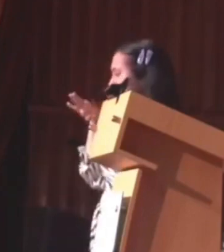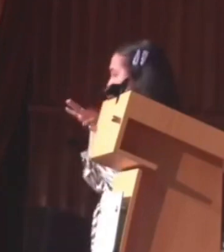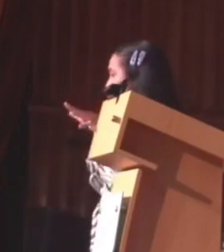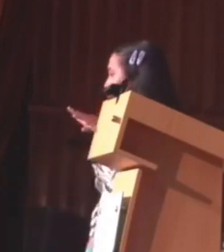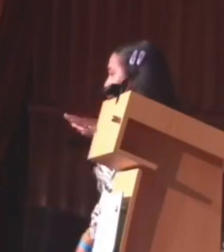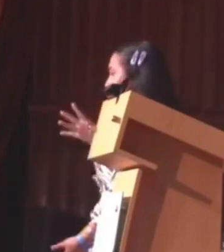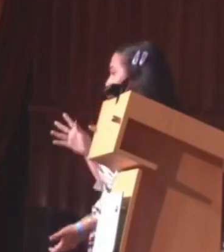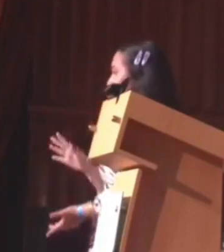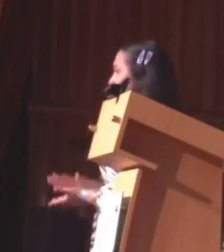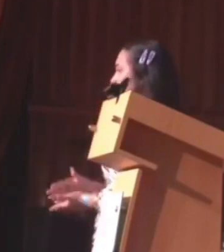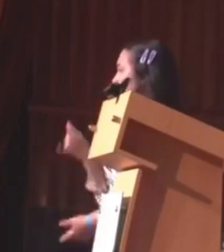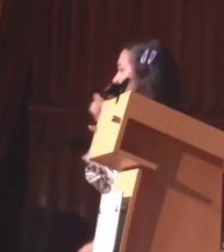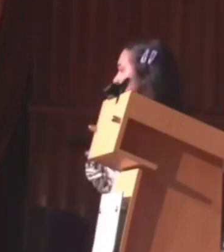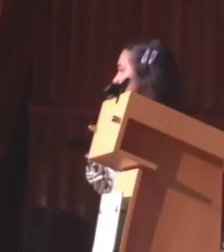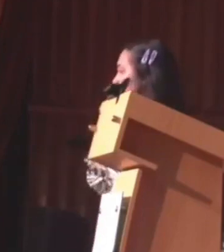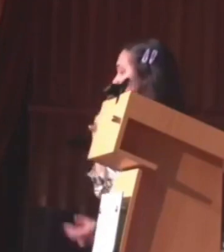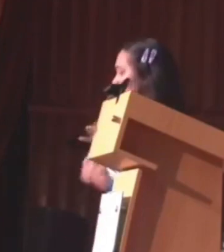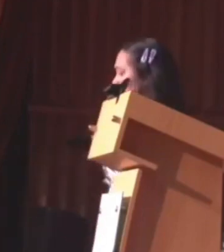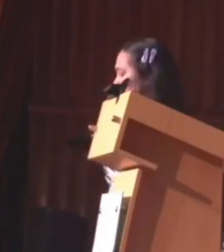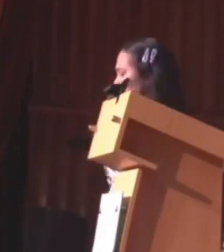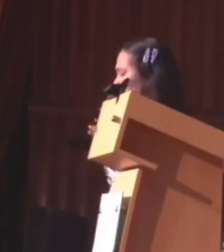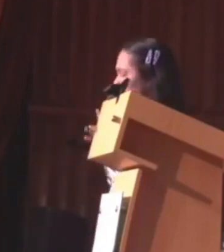Mucho tenis, mucho relajo.